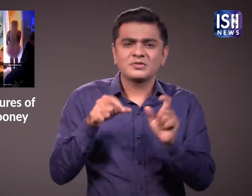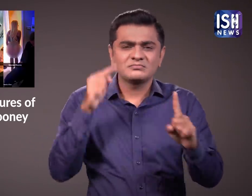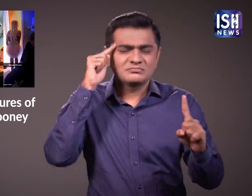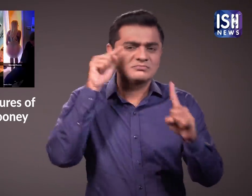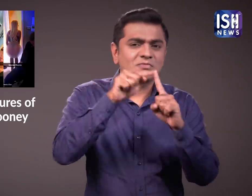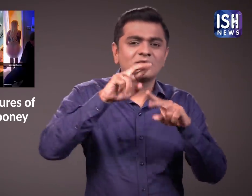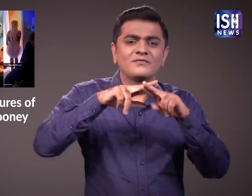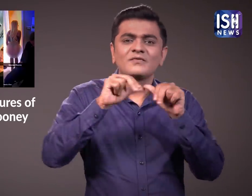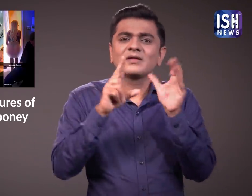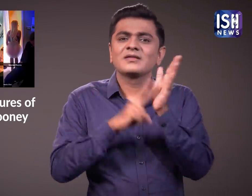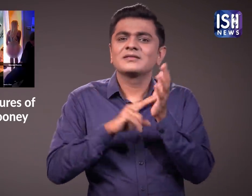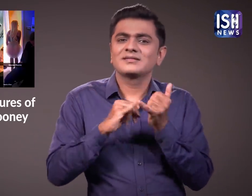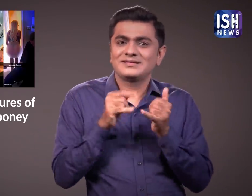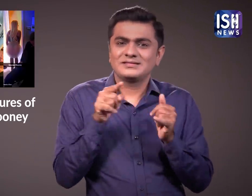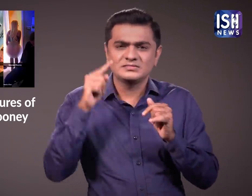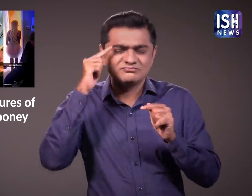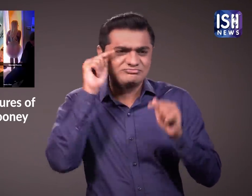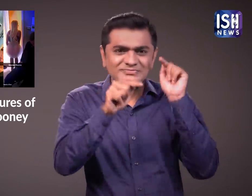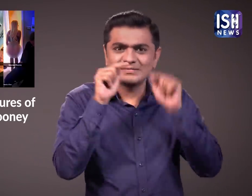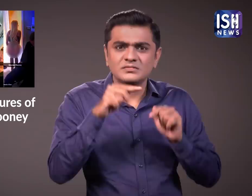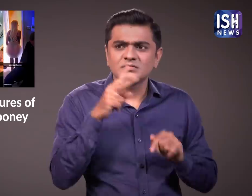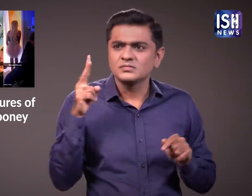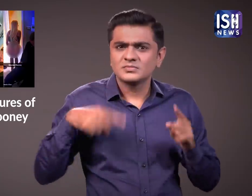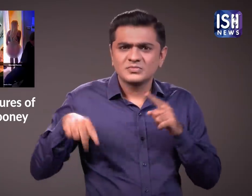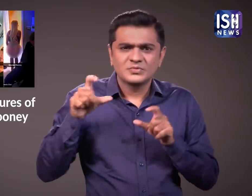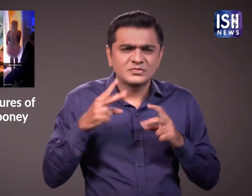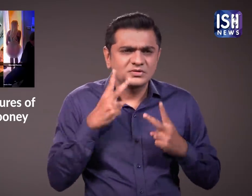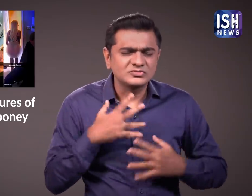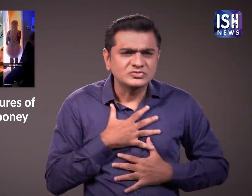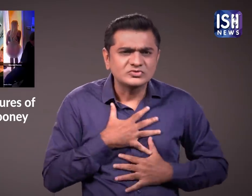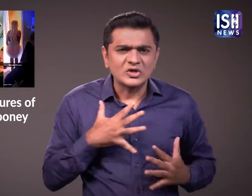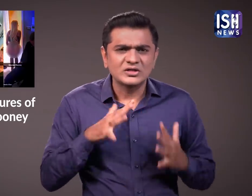दिया।